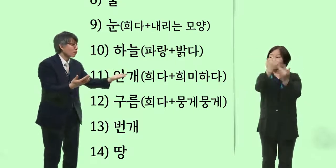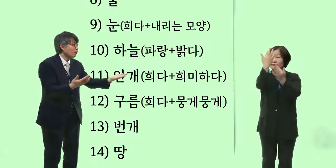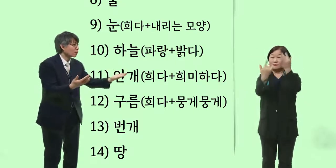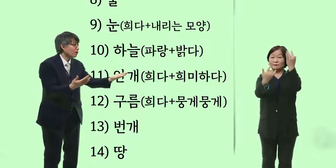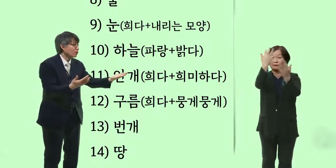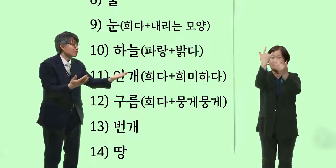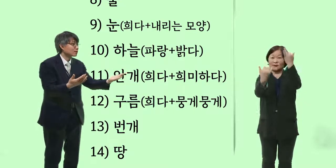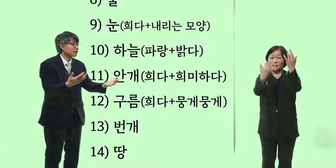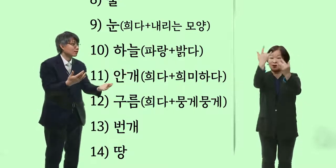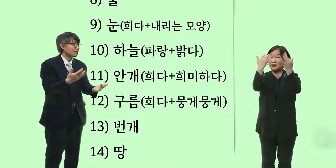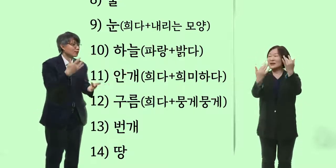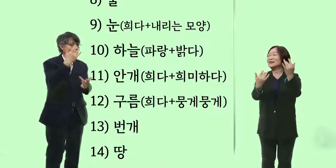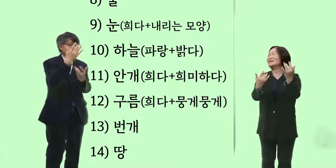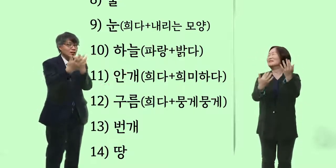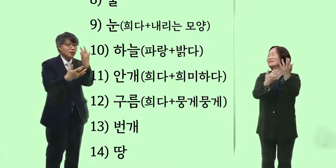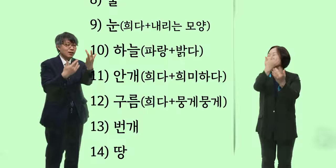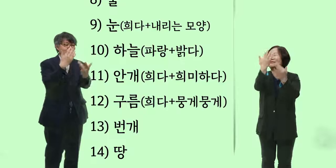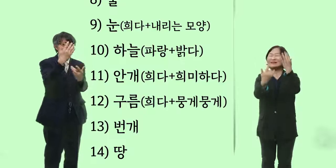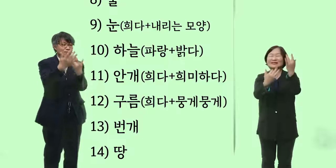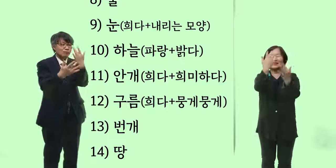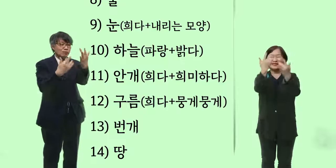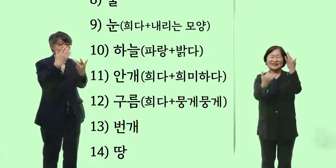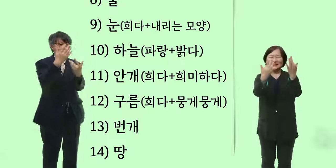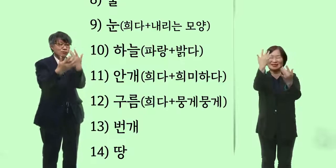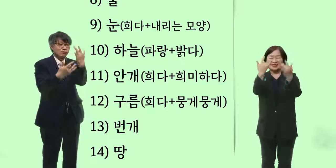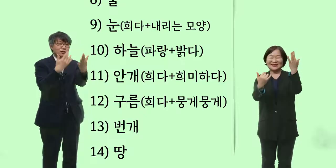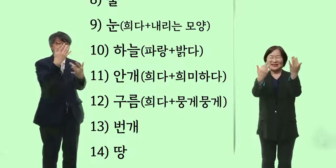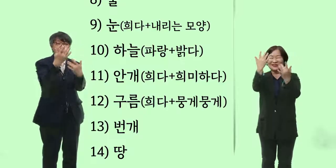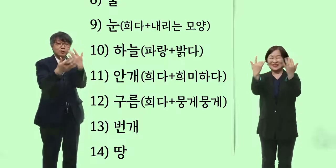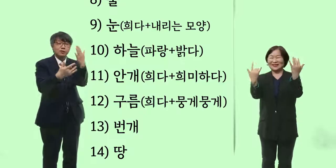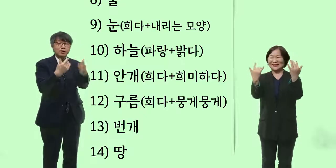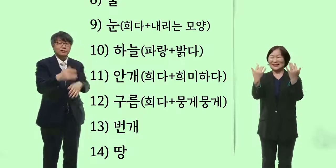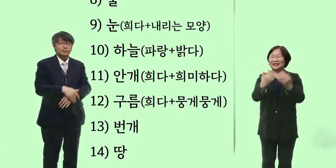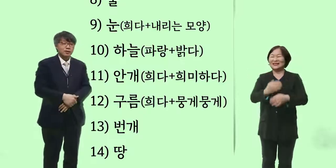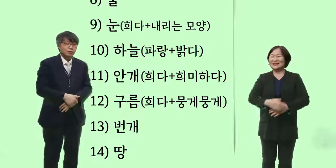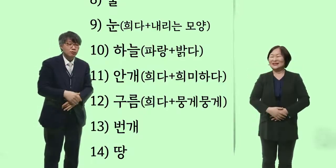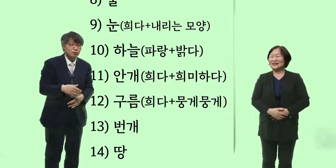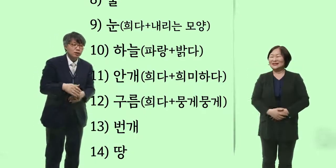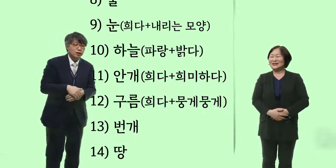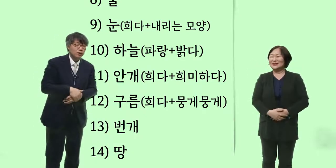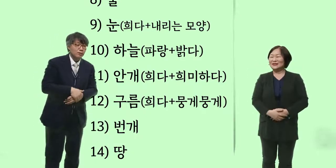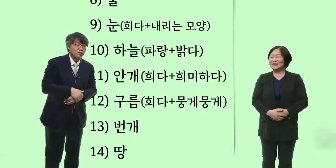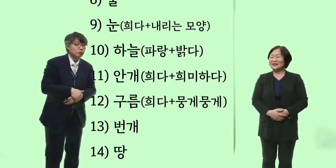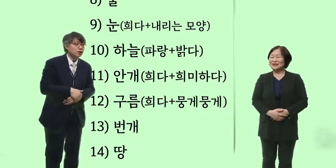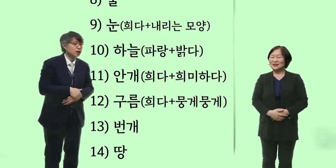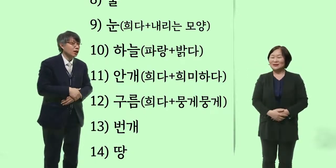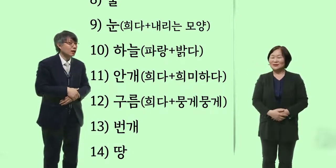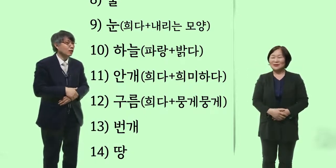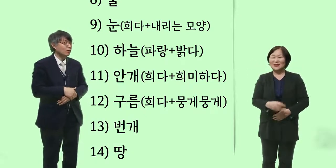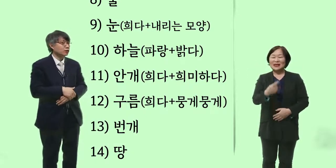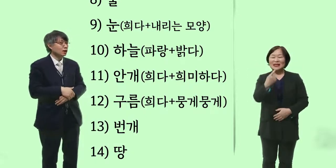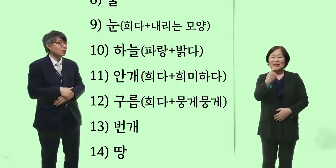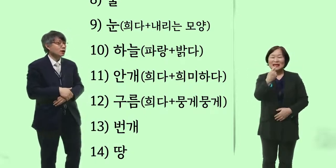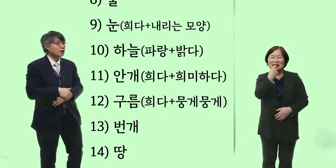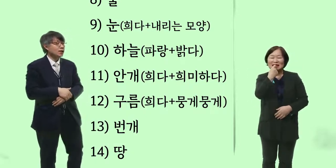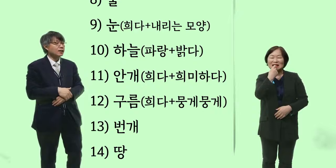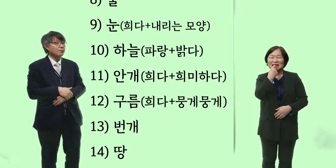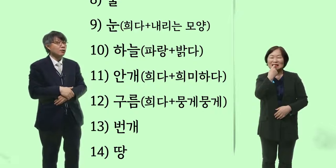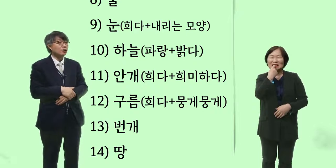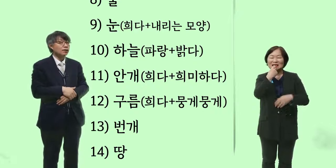활활 타고 계시는 것 같죠, 그죠? 네, 불입니다. 불. 그 다음에 눈은 어떻게 할까요? 이제 우리가 색은 안